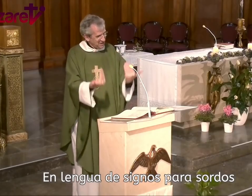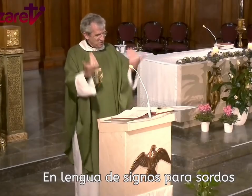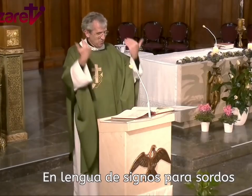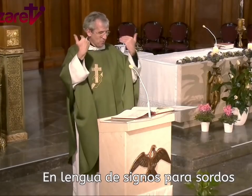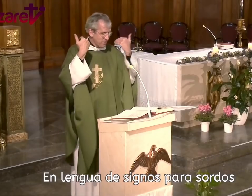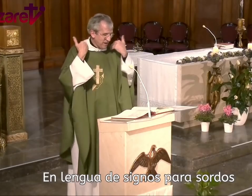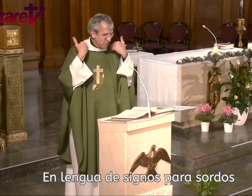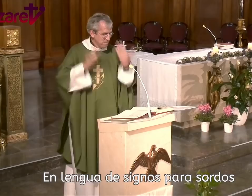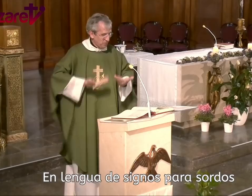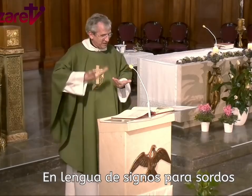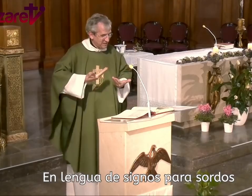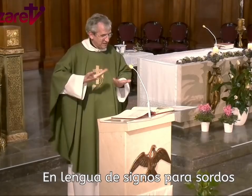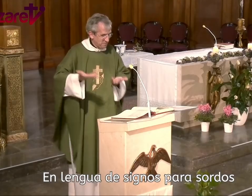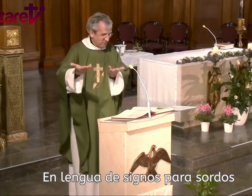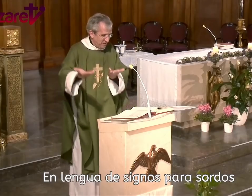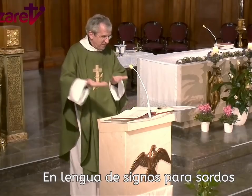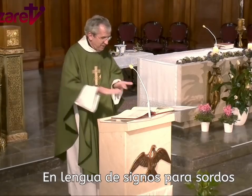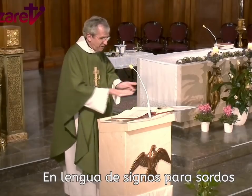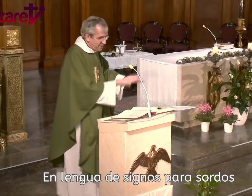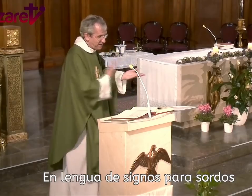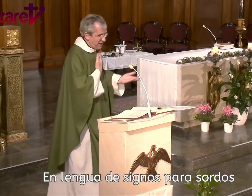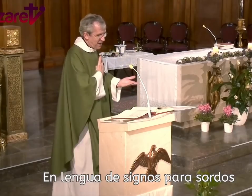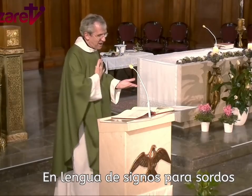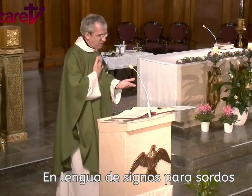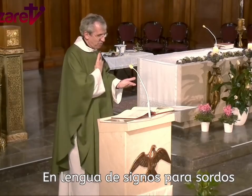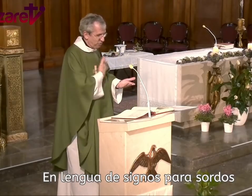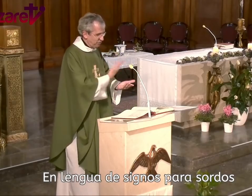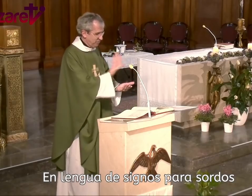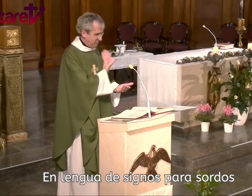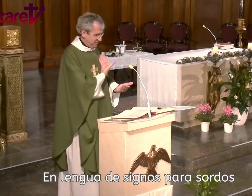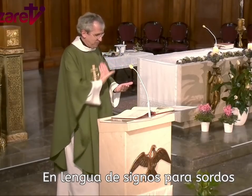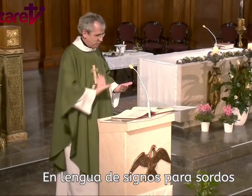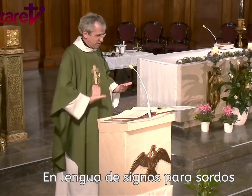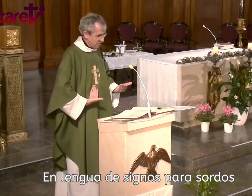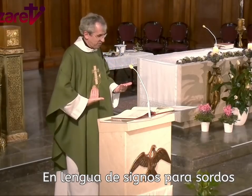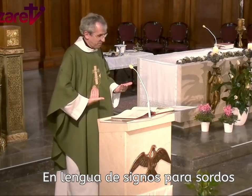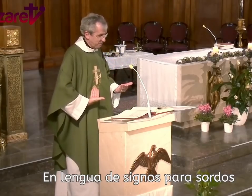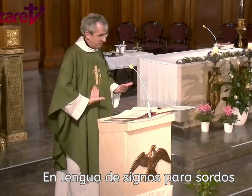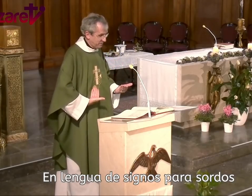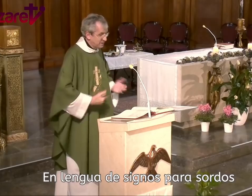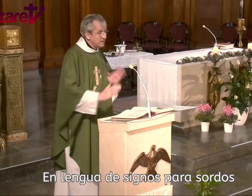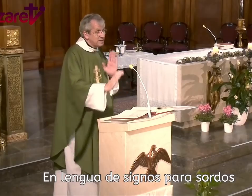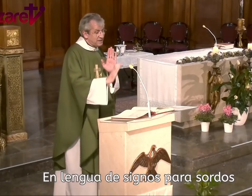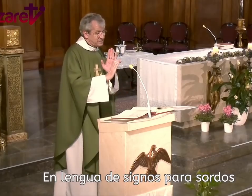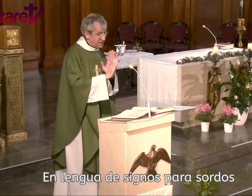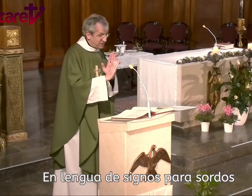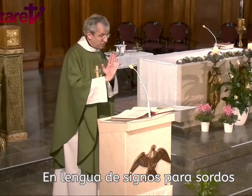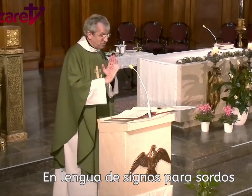un cargo importante Entra al gozo de tu señor Se acercó